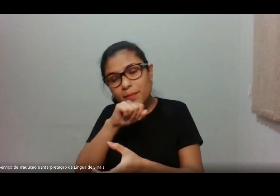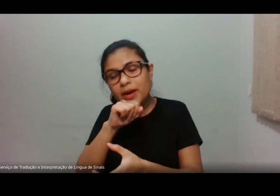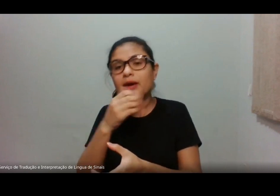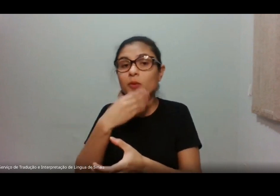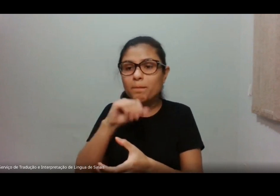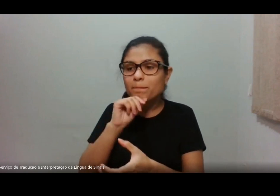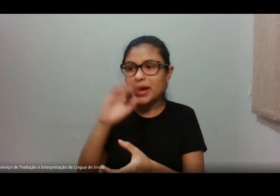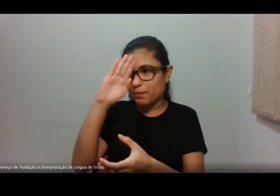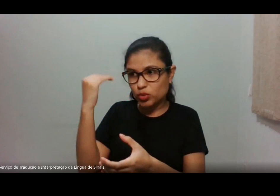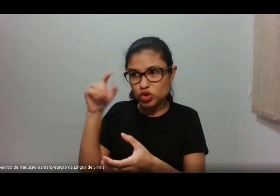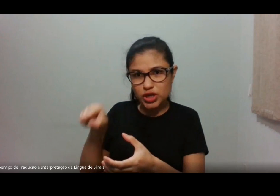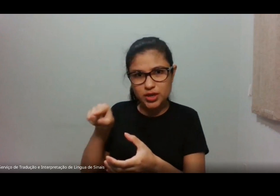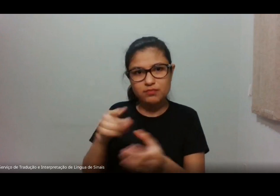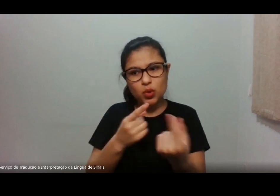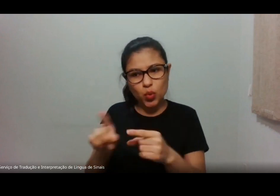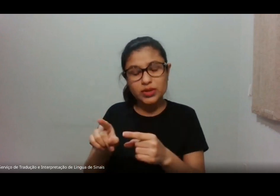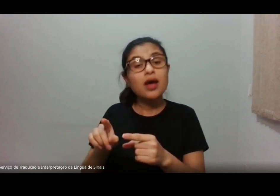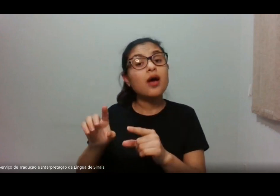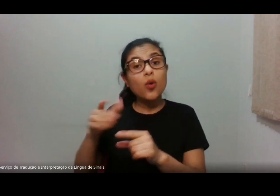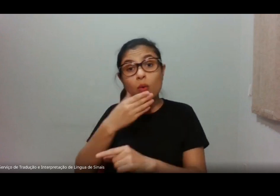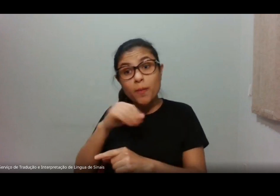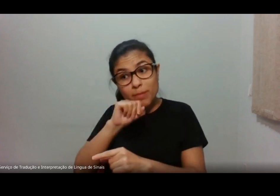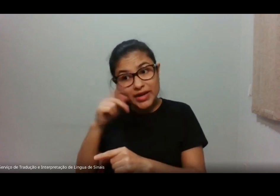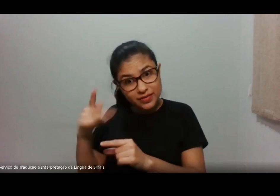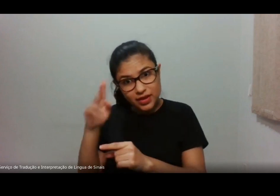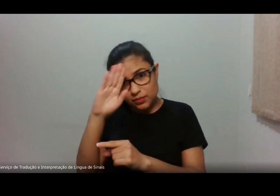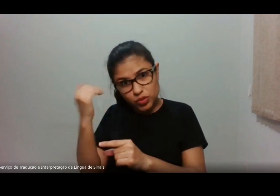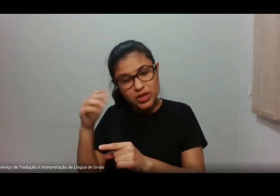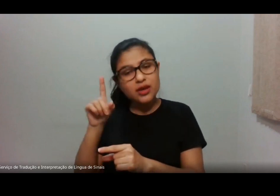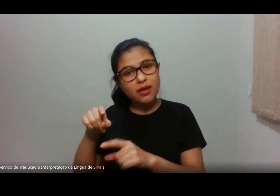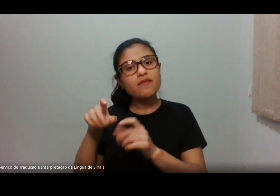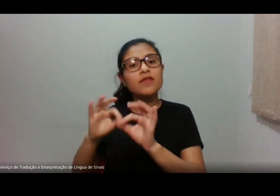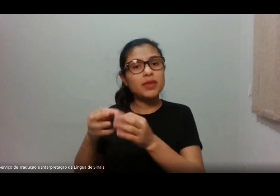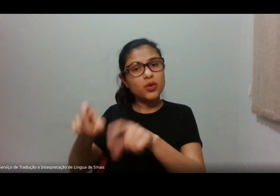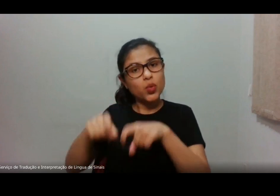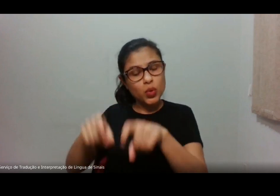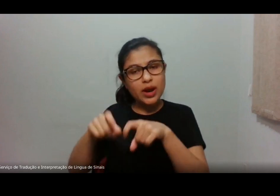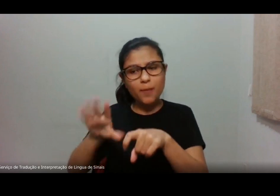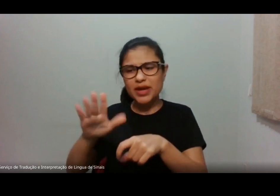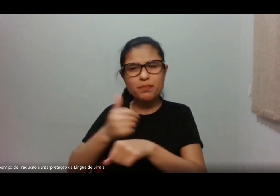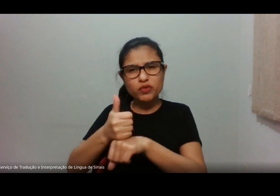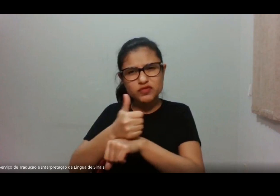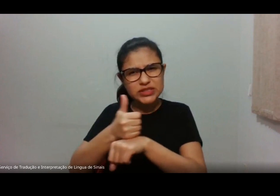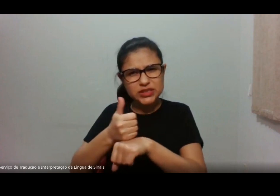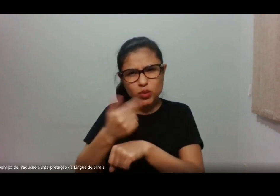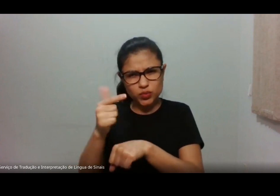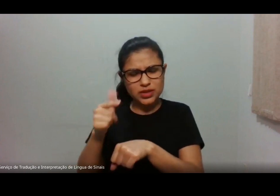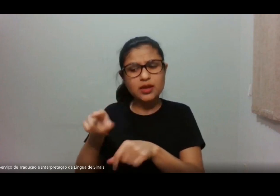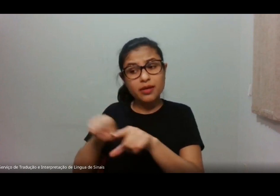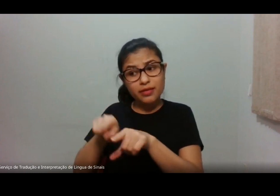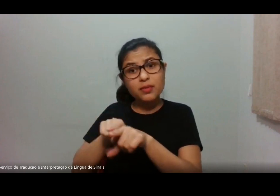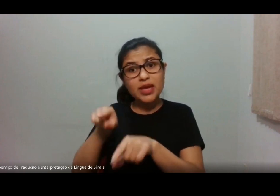Bourdieu. O pai do Bourdieu também era de origem rural, mas sem uma profissão definida. E ainda por cima, ele